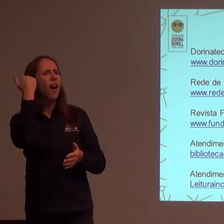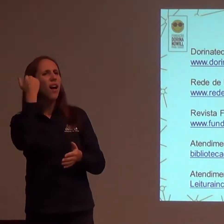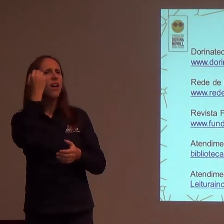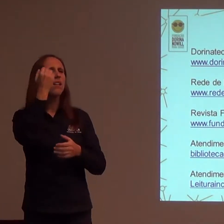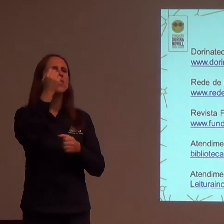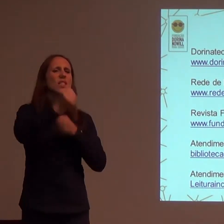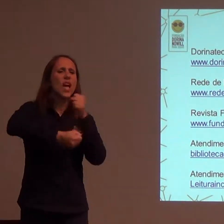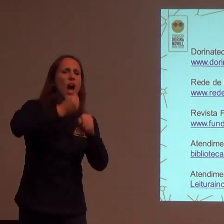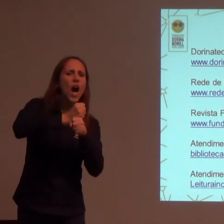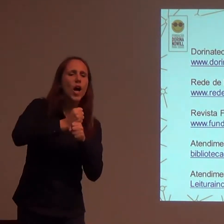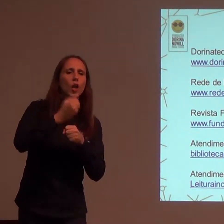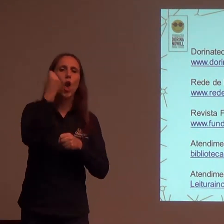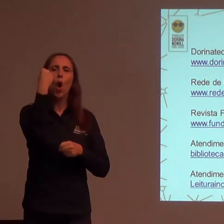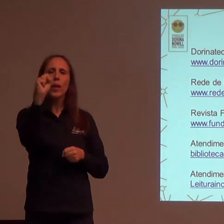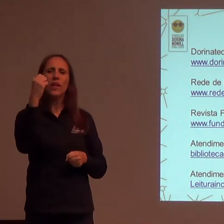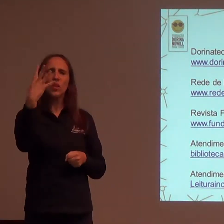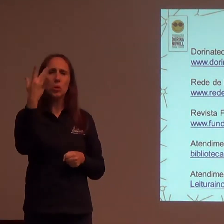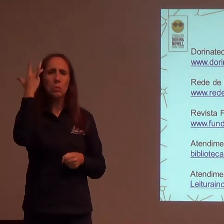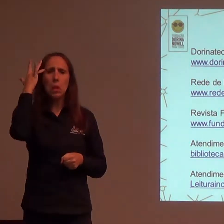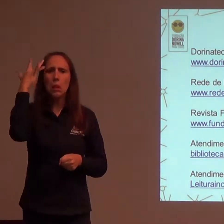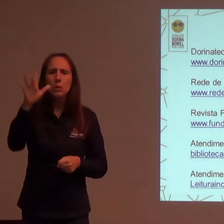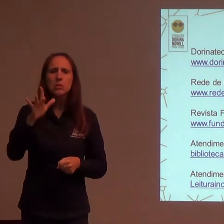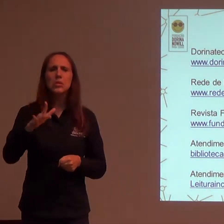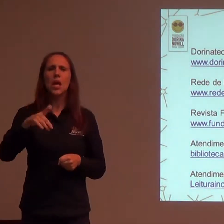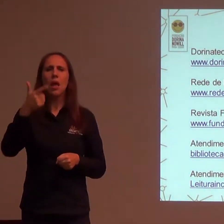no ano, como é que é? Olha,